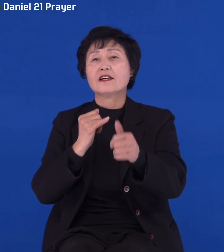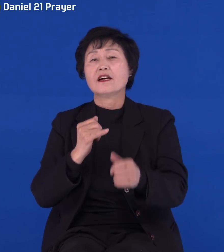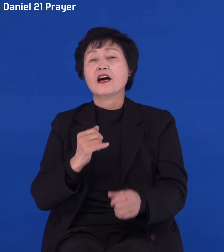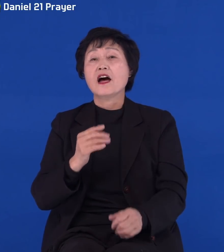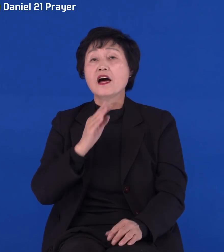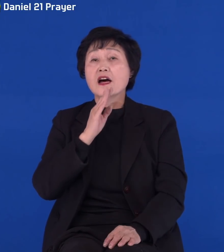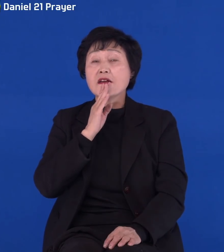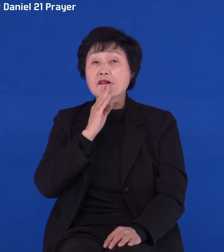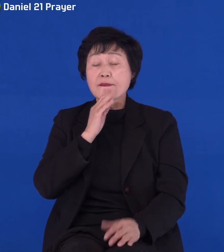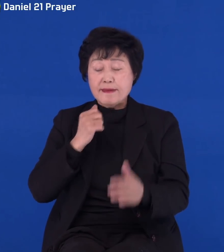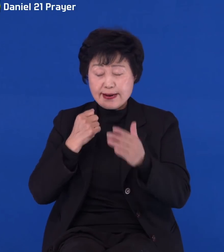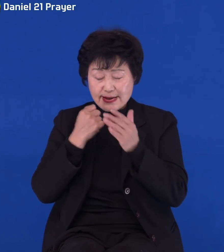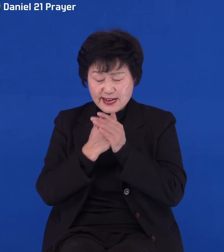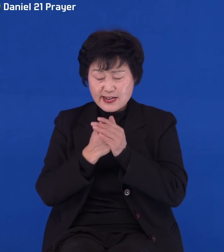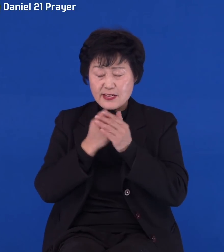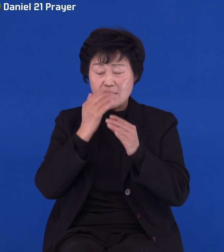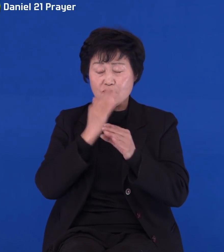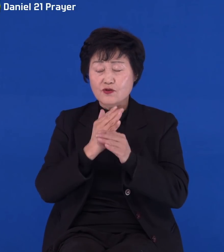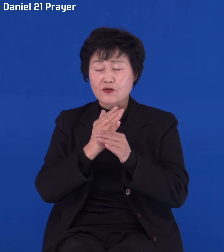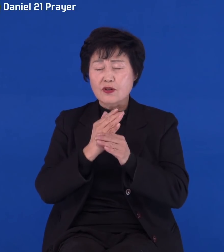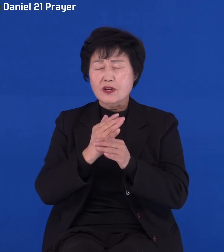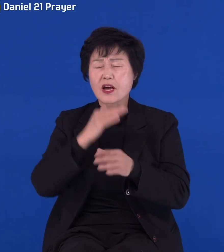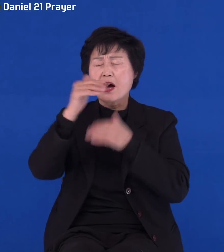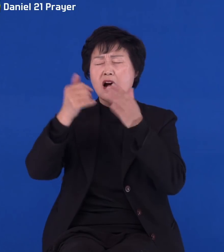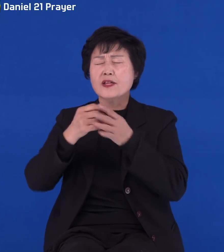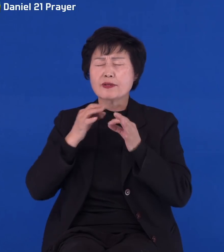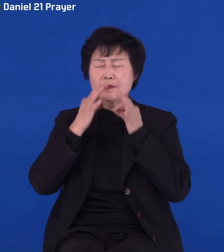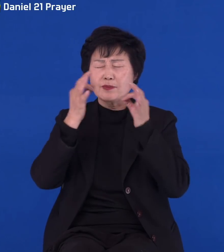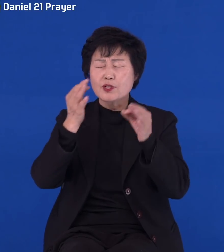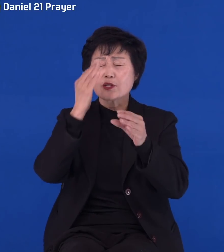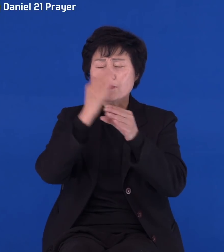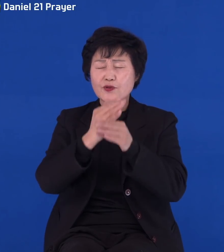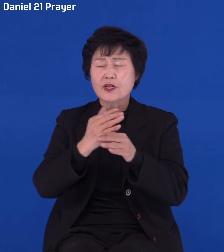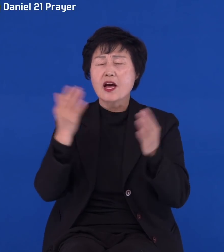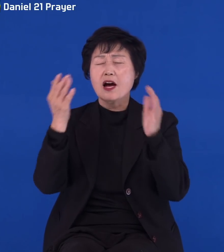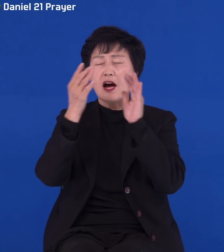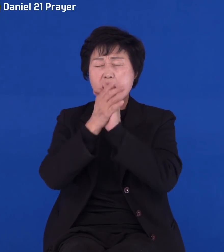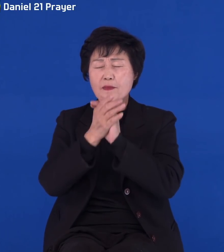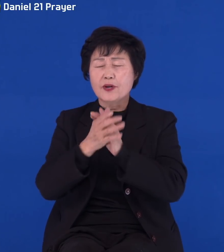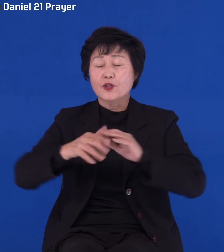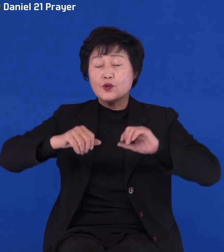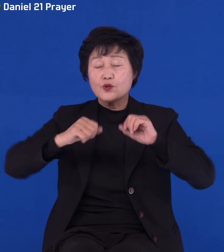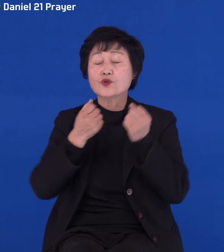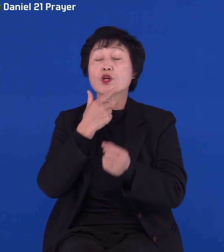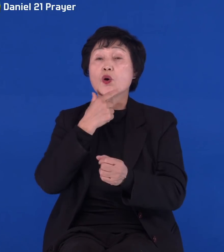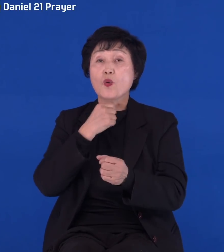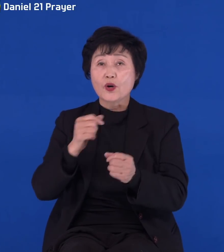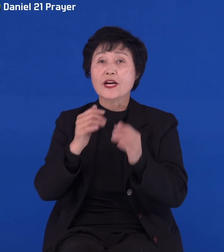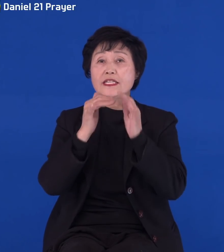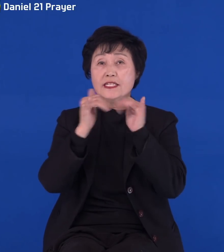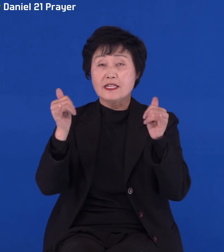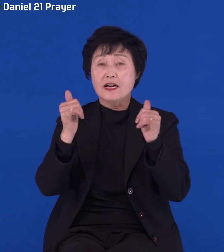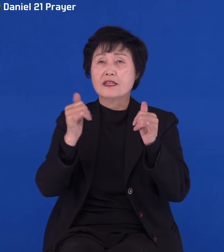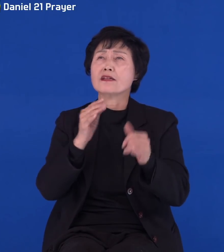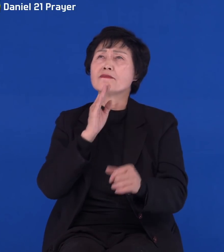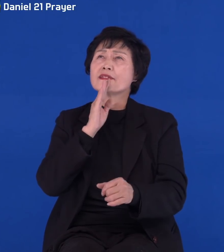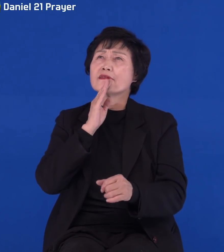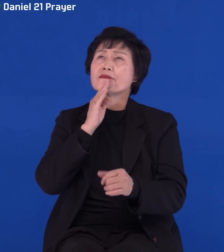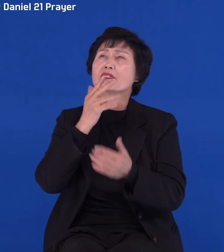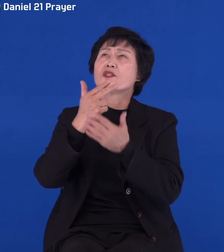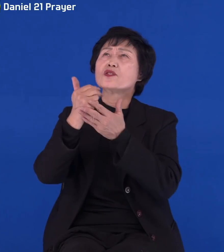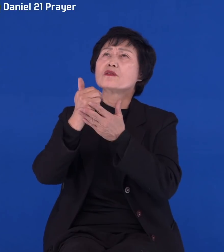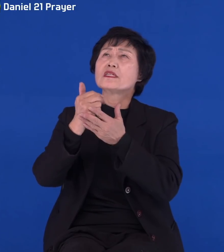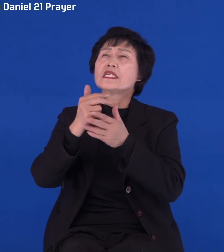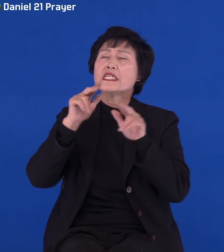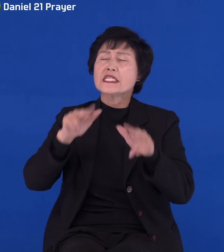정말 이 결단 가운데, 정말 이 부르심 가운데 아멘하고 순종하기 원하시는 분들, 그렇습니다. 주님, 나는 지금까지 우상을